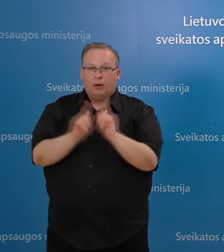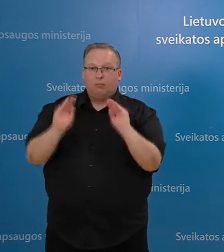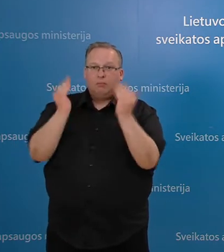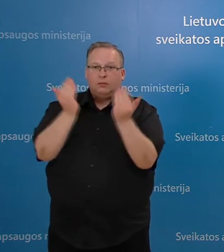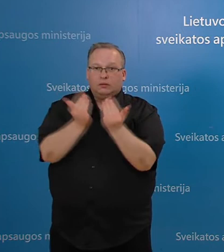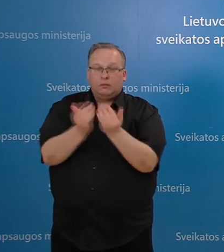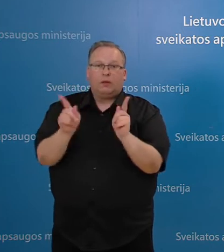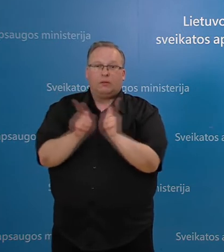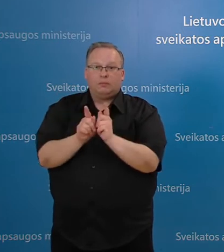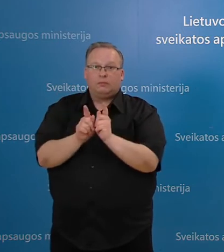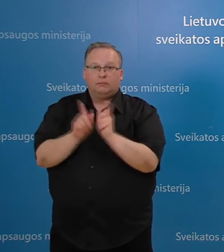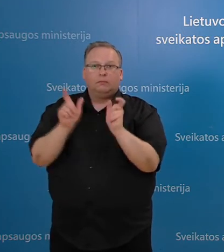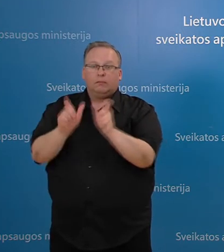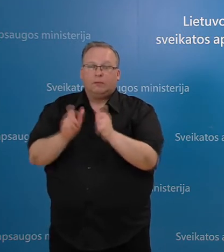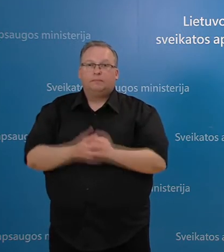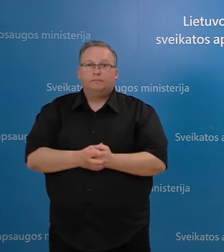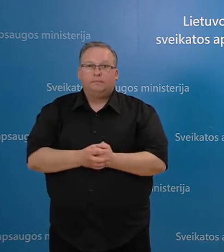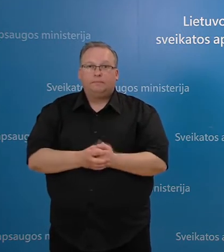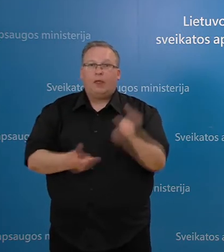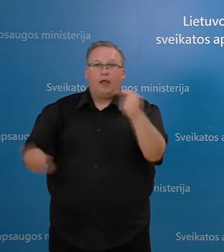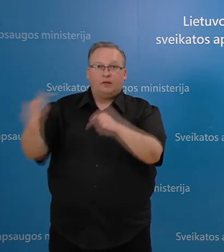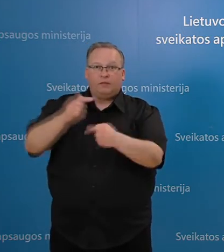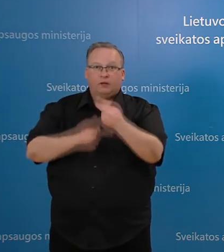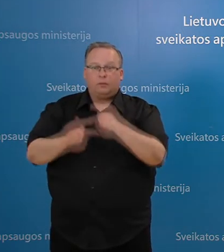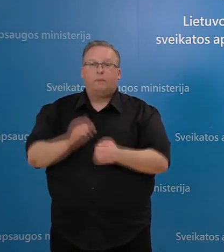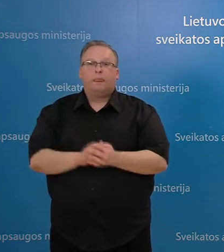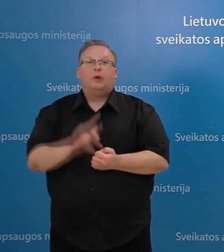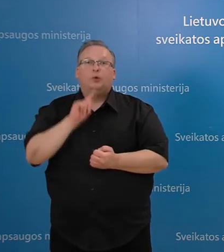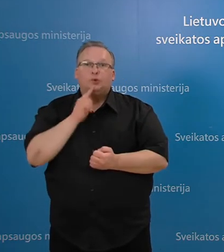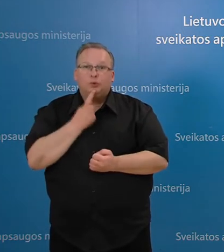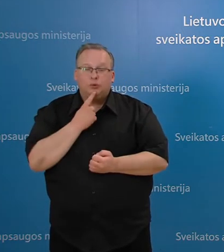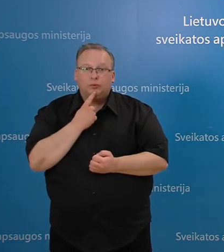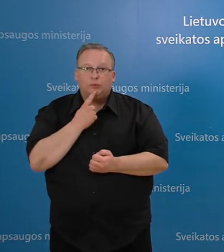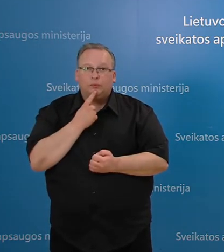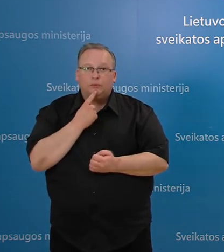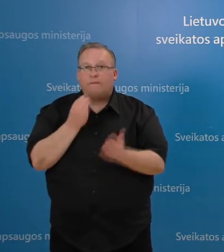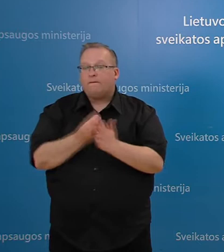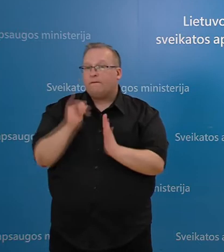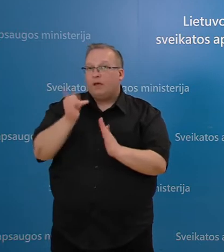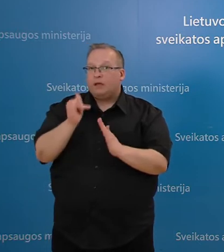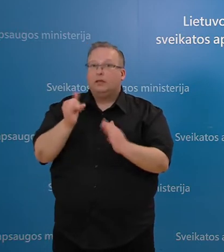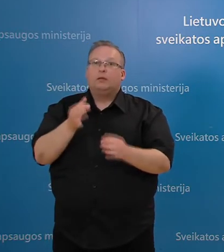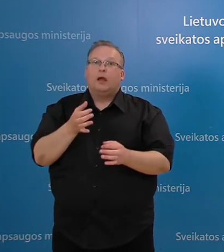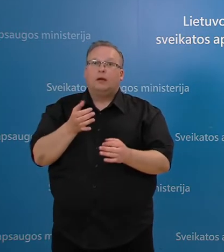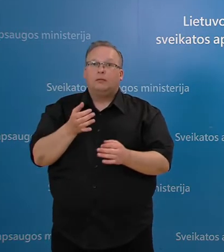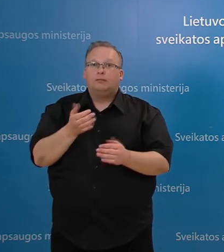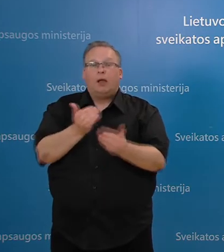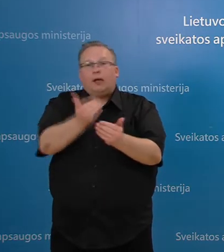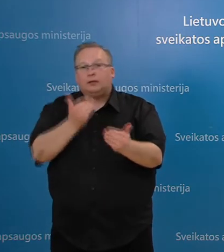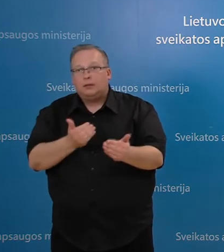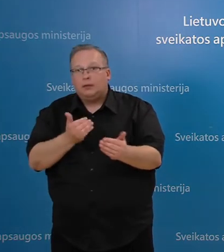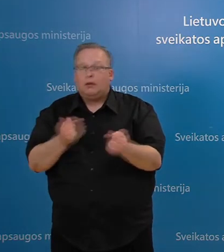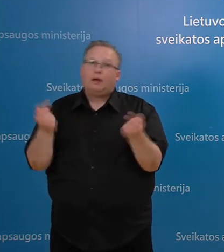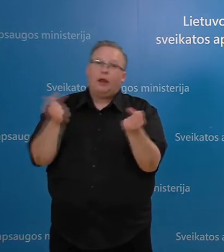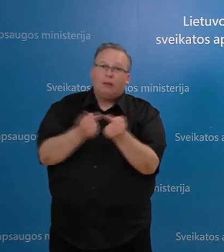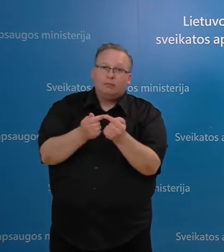apribojimus atvykstantiems? Na, sudėtinga vertinti, ar per anksti, ar ne per anksti. Tai, kad mes turim dabar